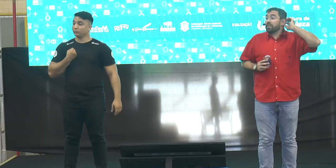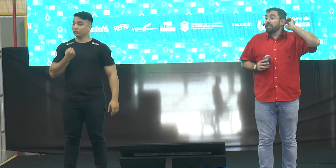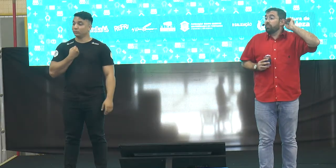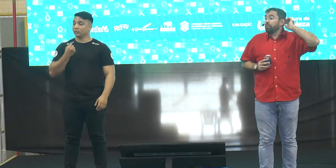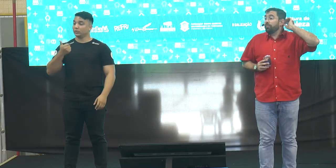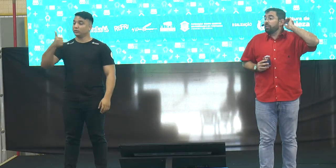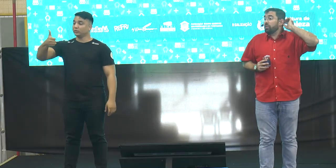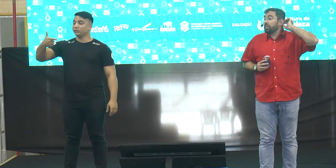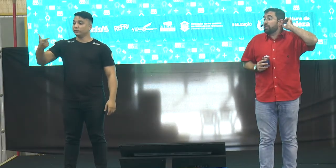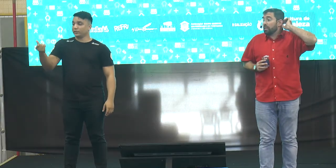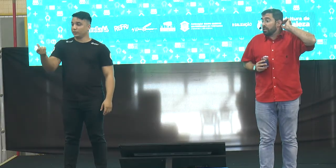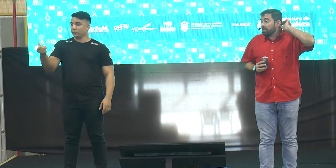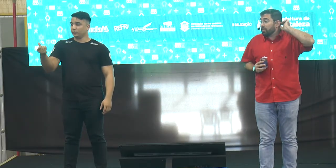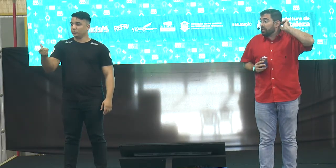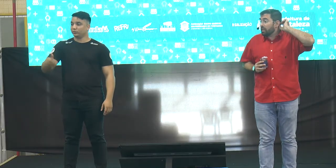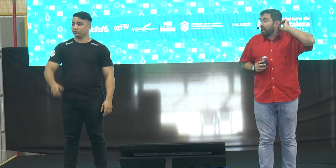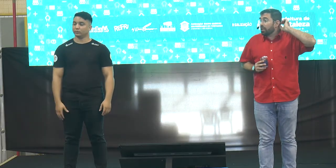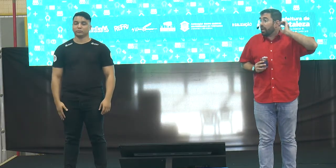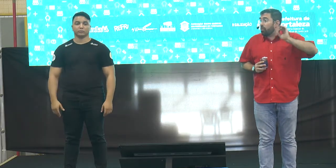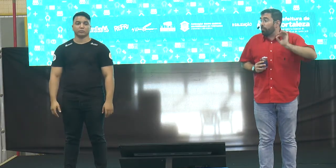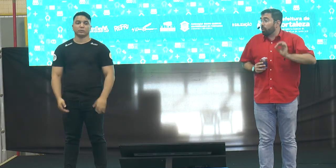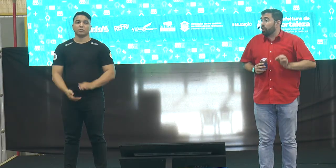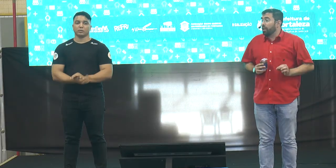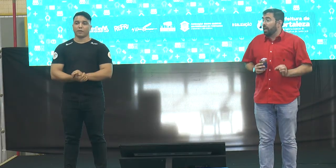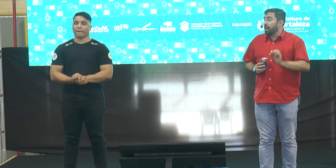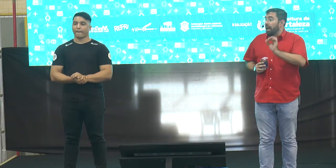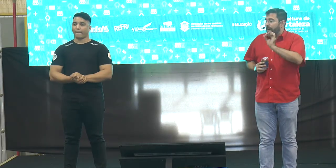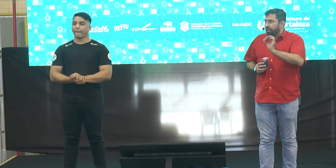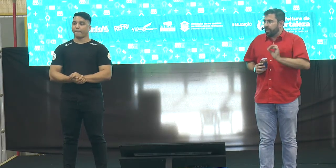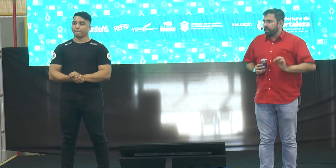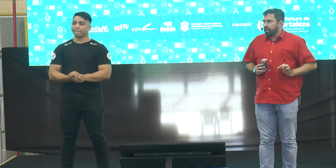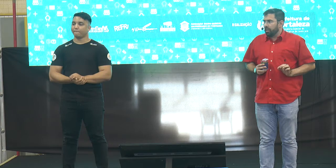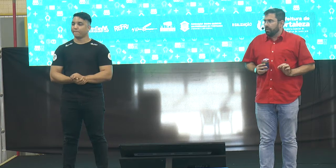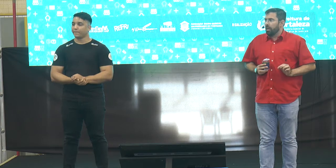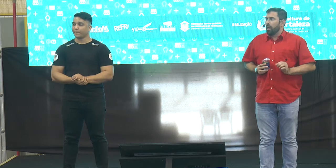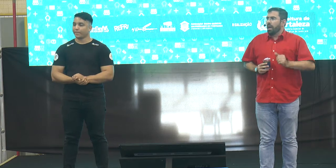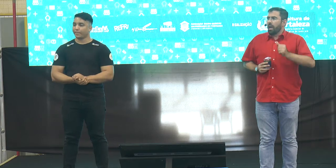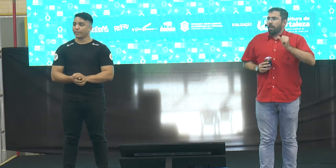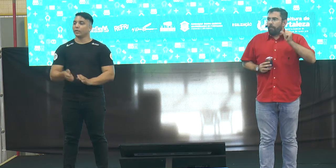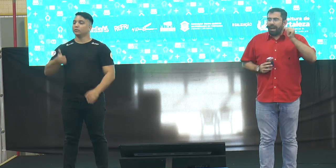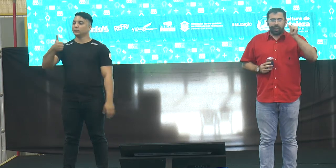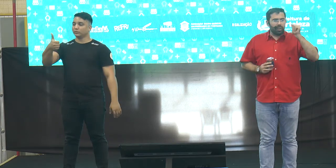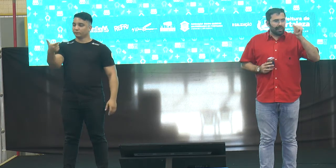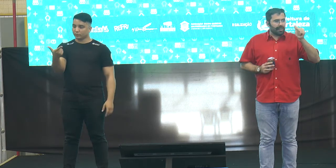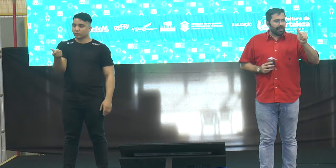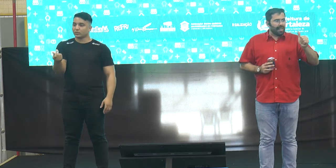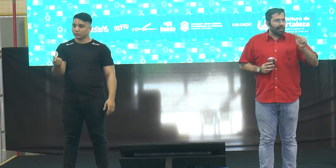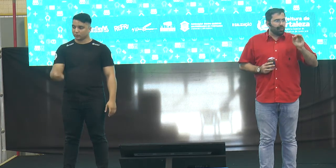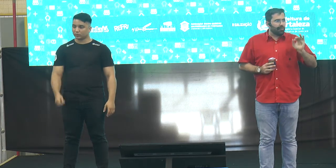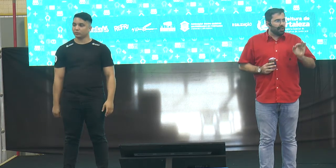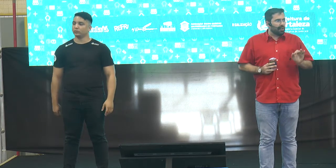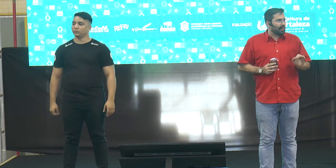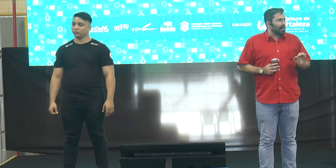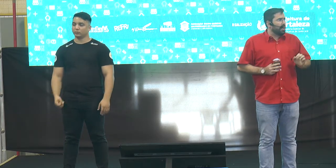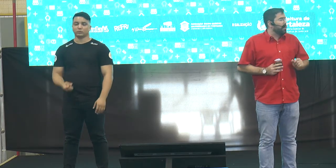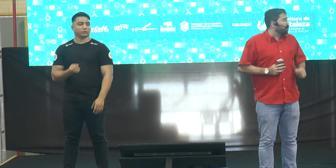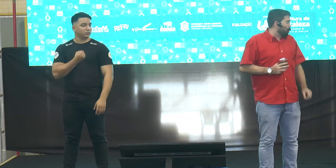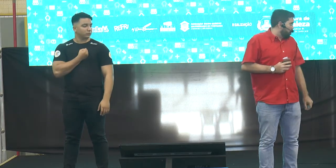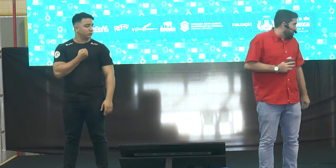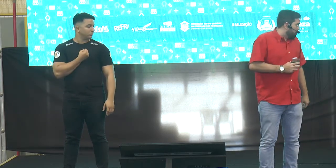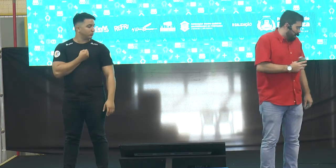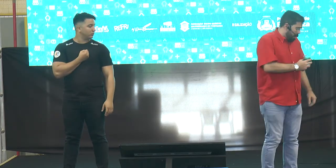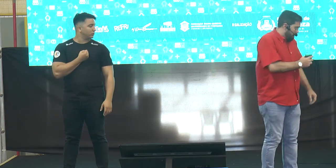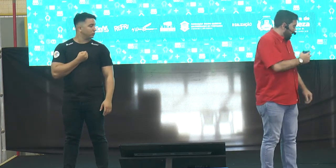Página 126. Quem está com a apostila, abrir aí. Página